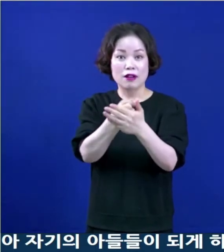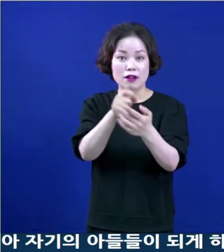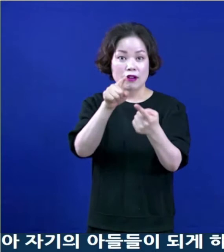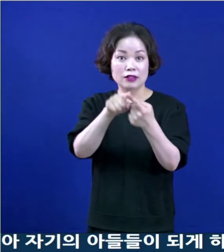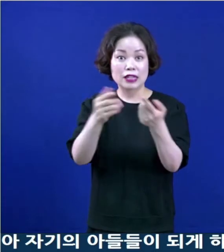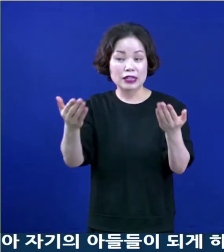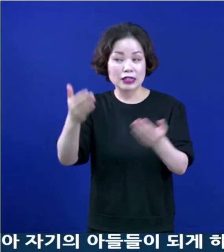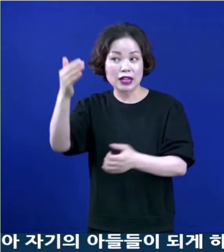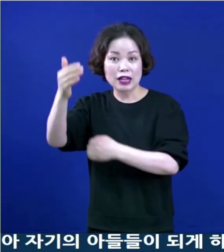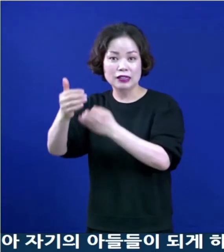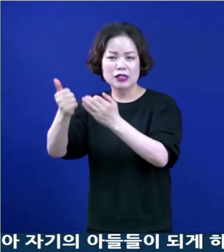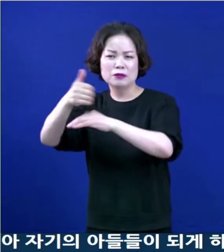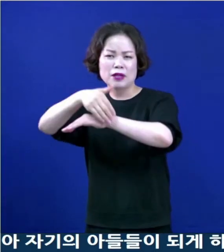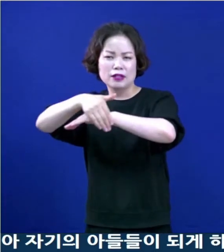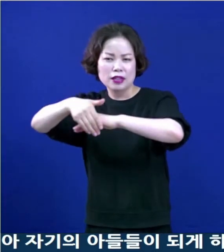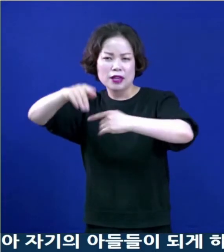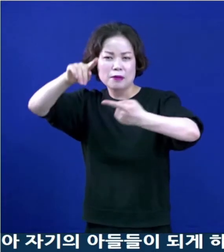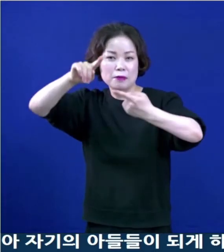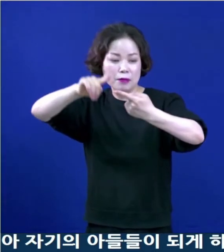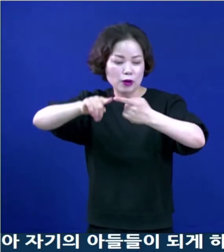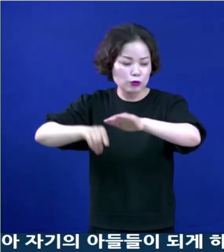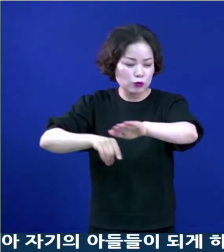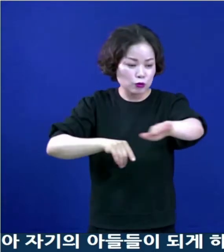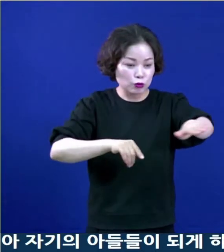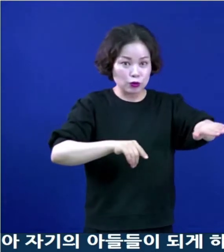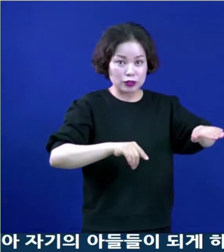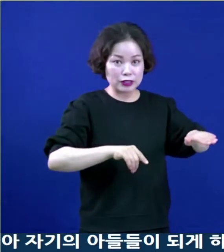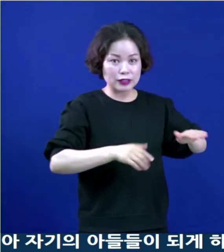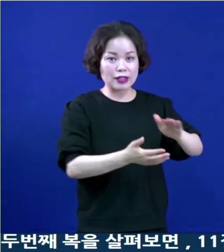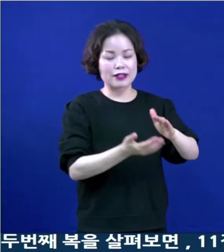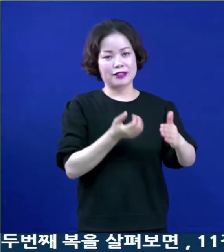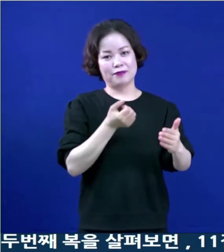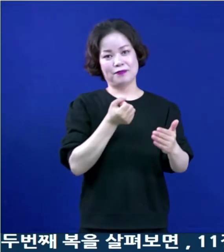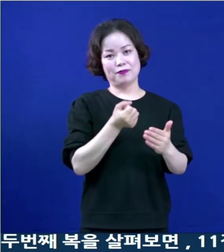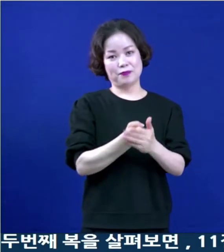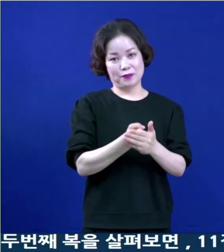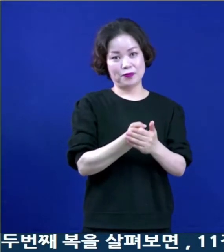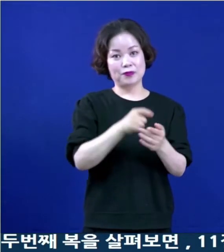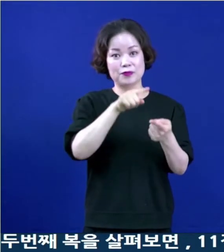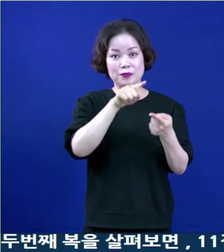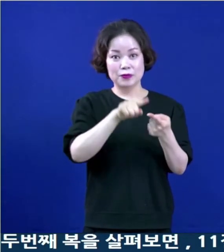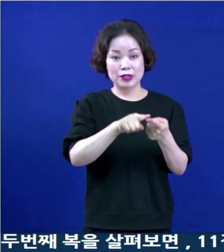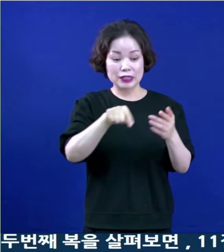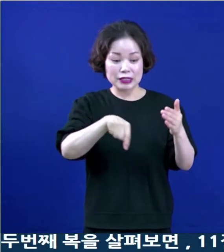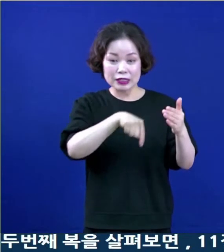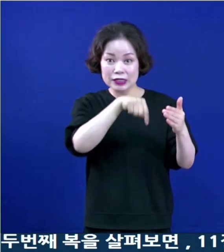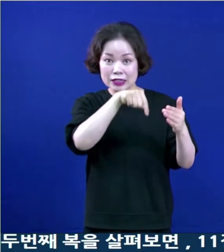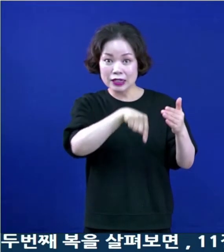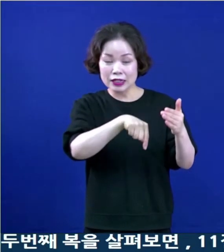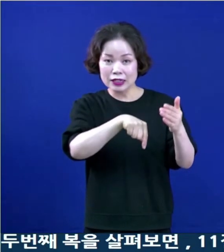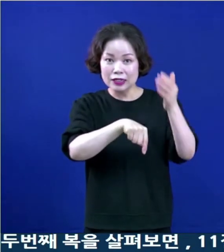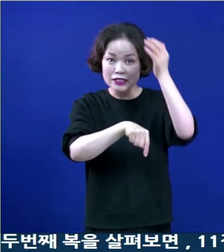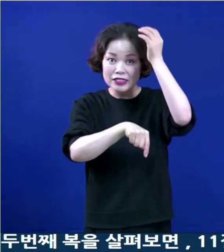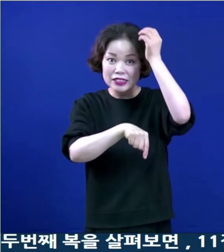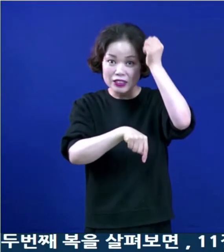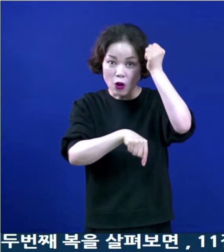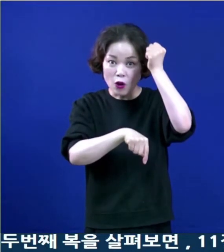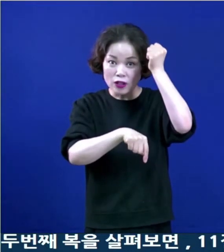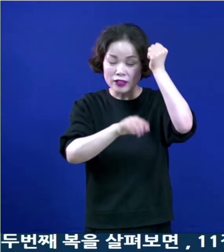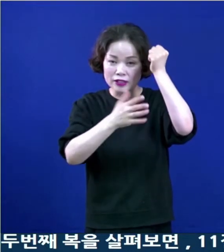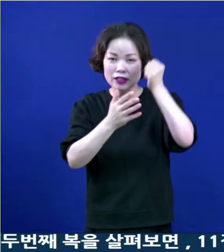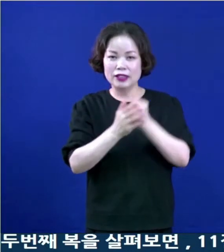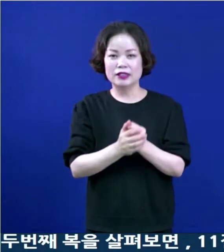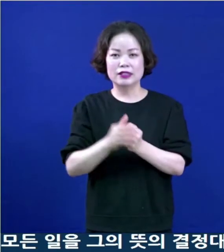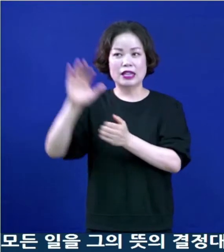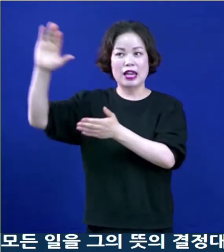일하시는 이의 계획을 따라 우리가 예정을 입어 그 안에서 기업이 되게 하셨으니, 이건